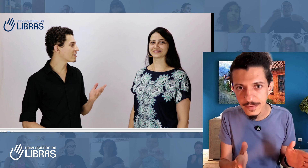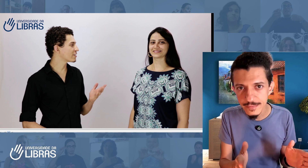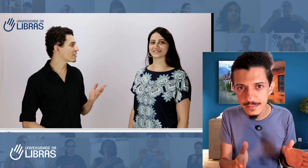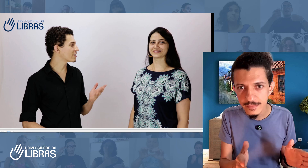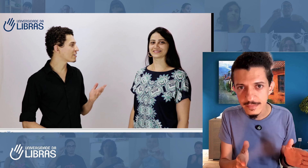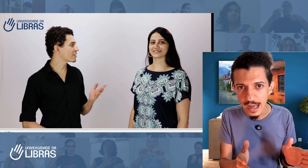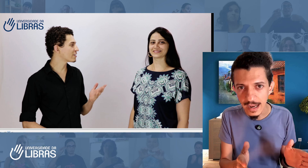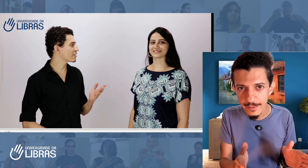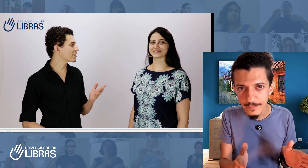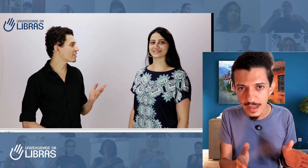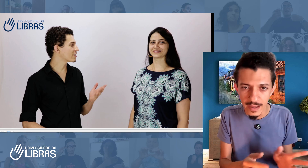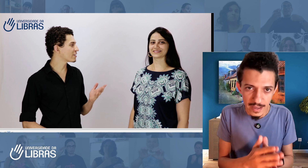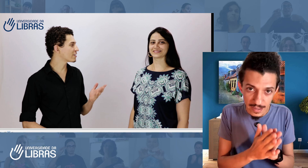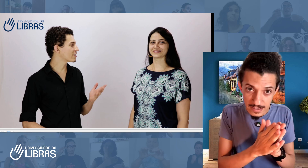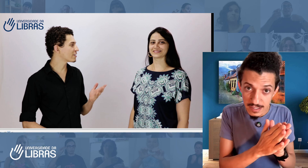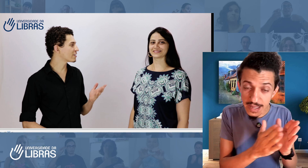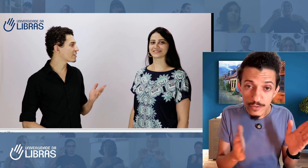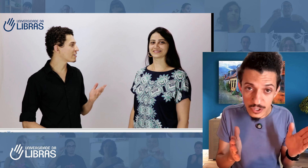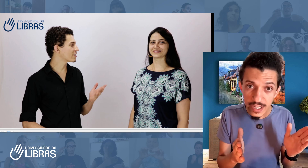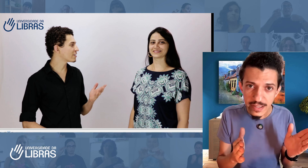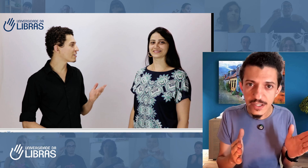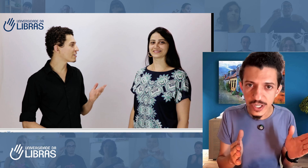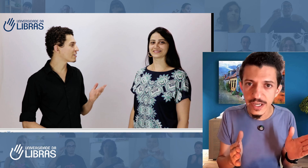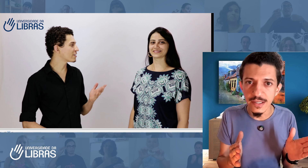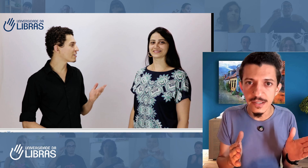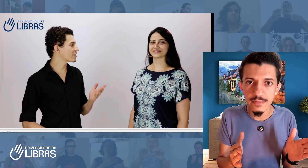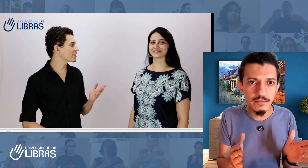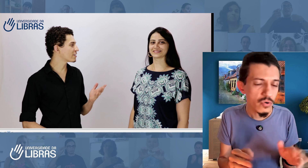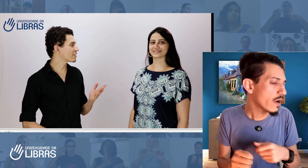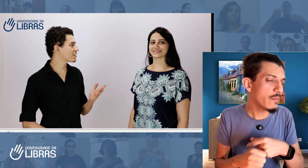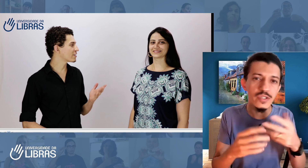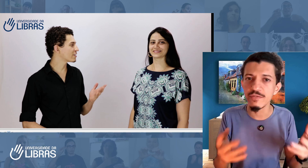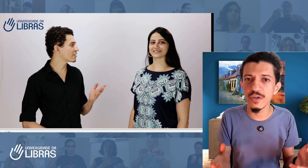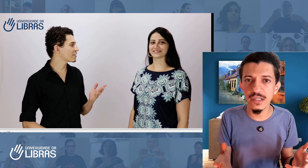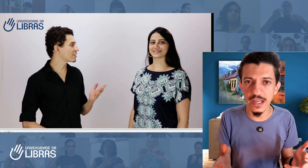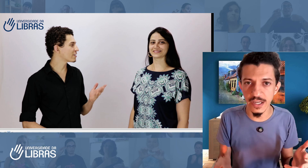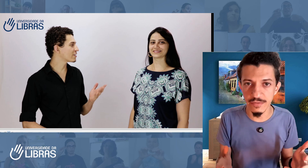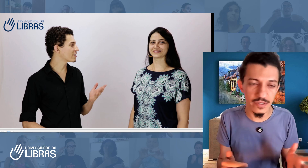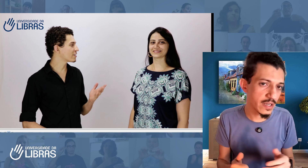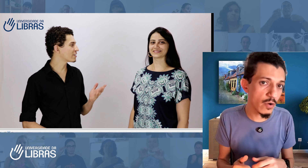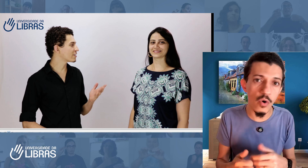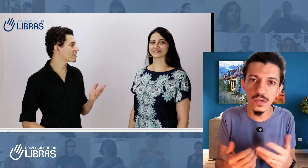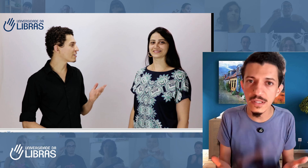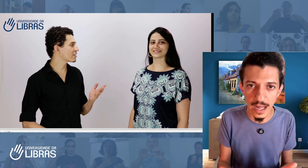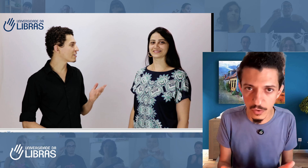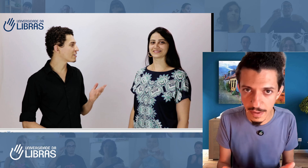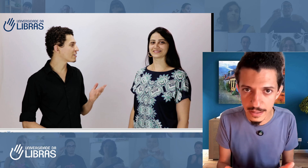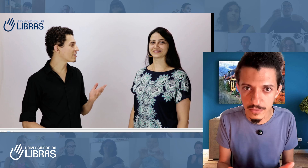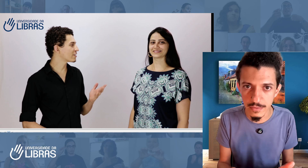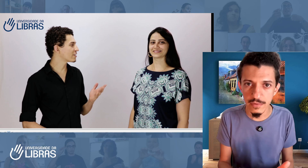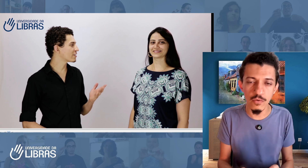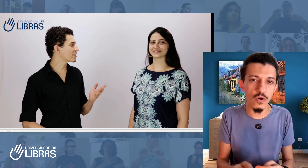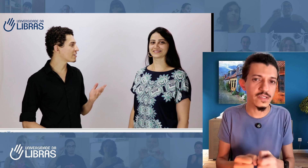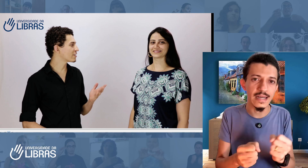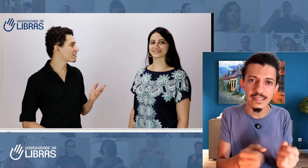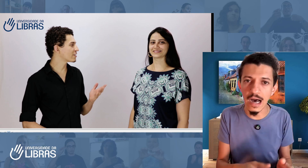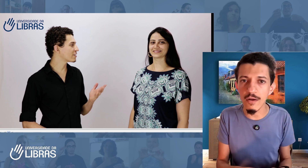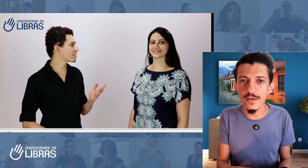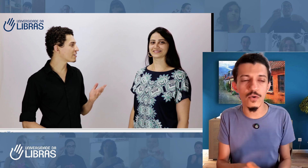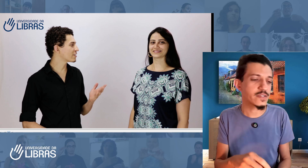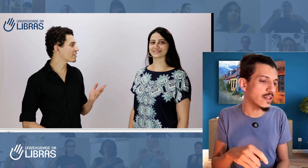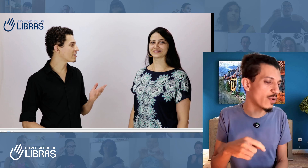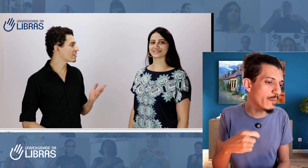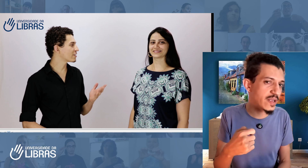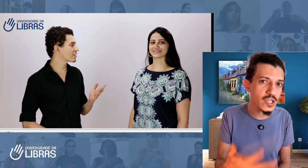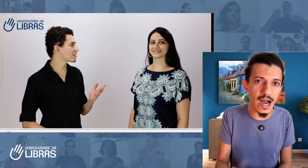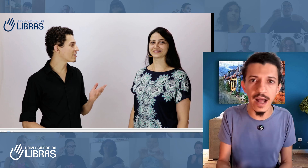passo ali. Se dentro de 30 dias, por qualquer motivo que seja, você não gostar do método, não gostar das aulas, não